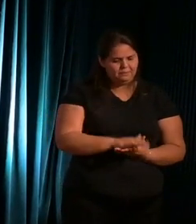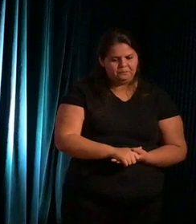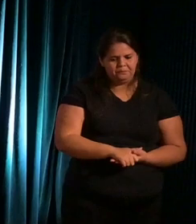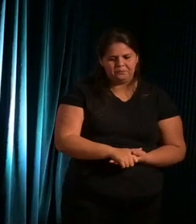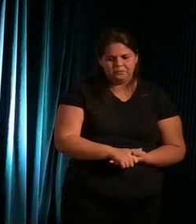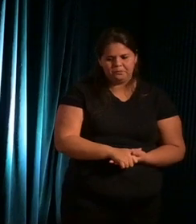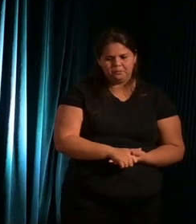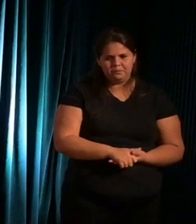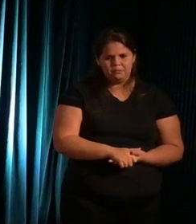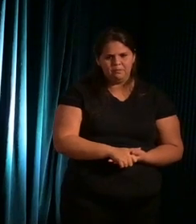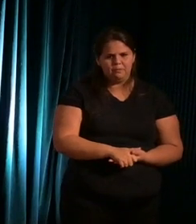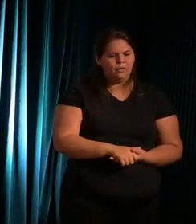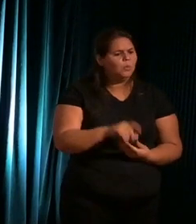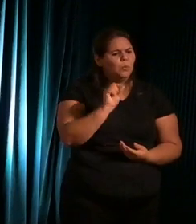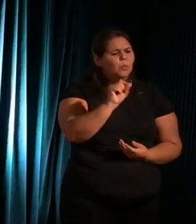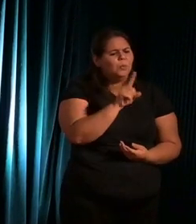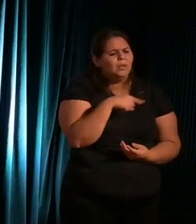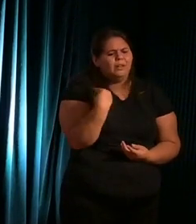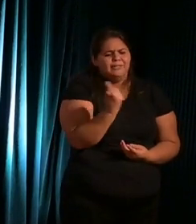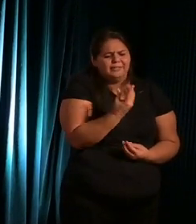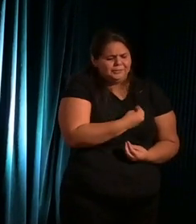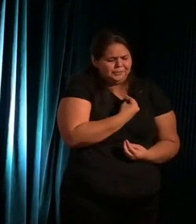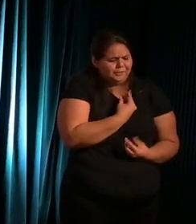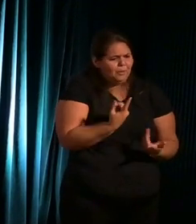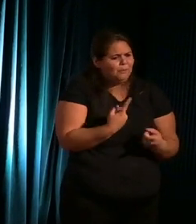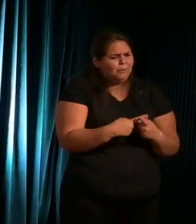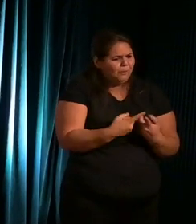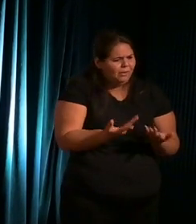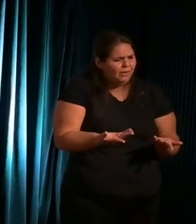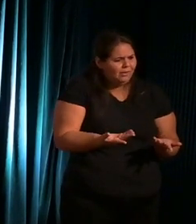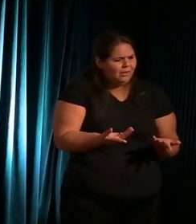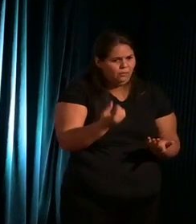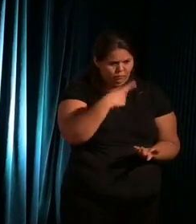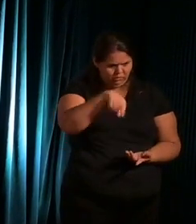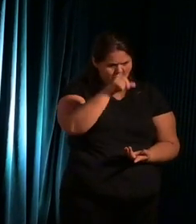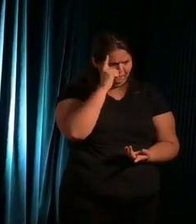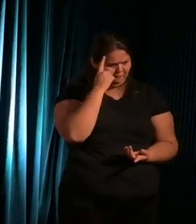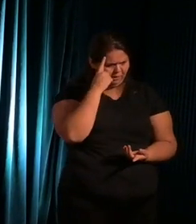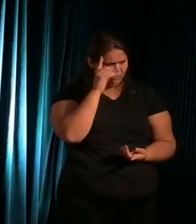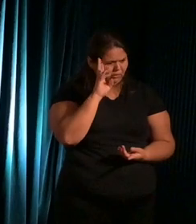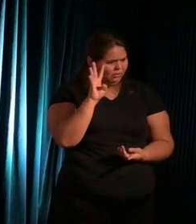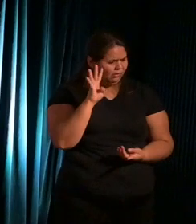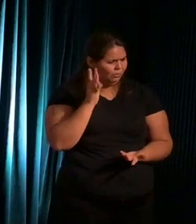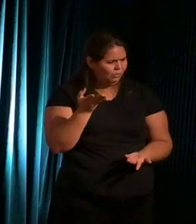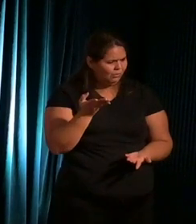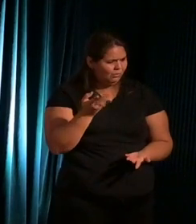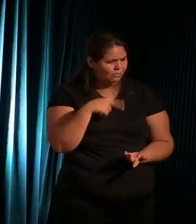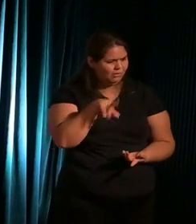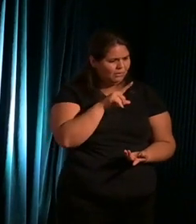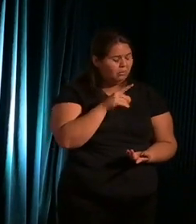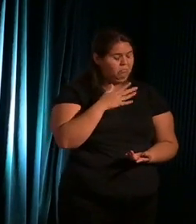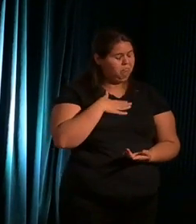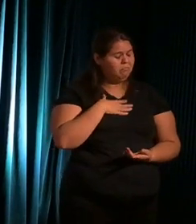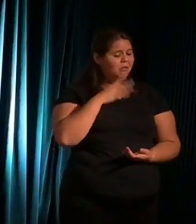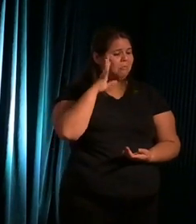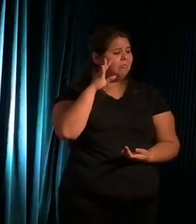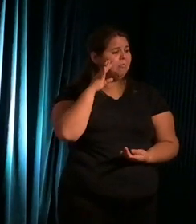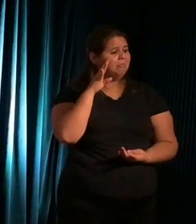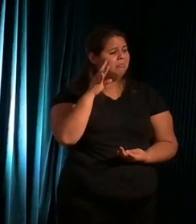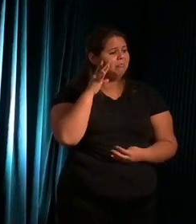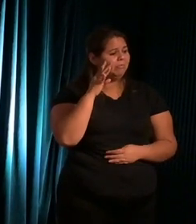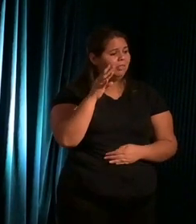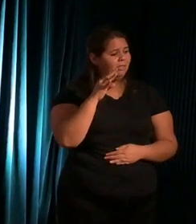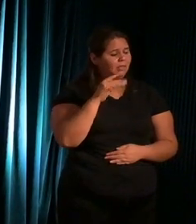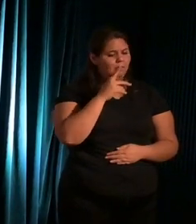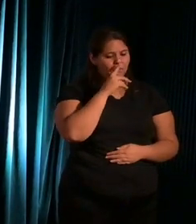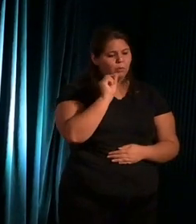isso? O que, que viemos fazer aqui? Vocês pensam, às vezes, sobre isso? Eu penso,